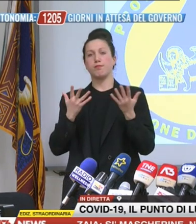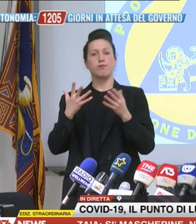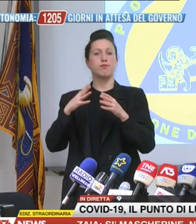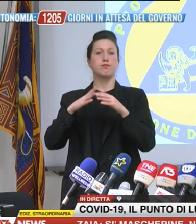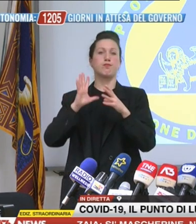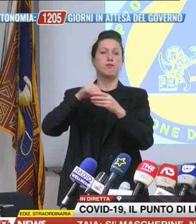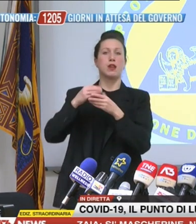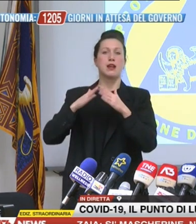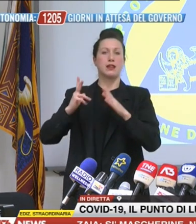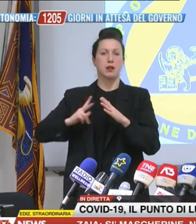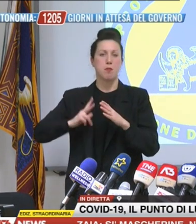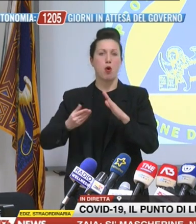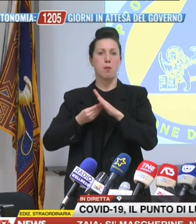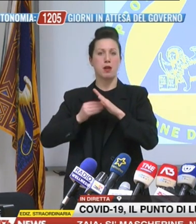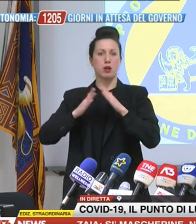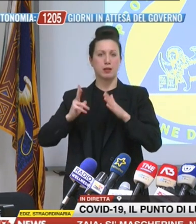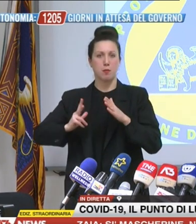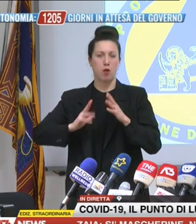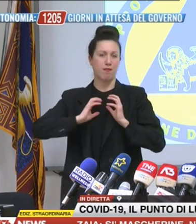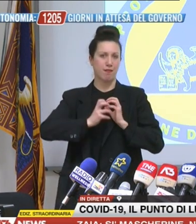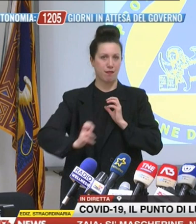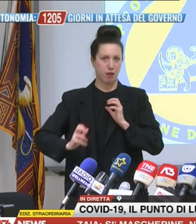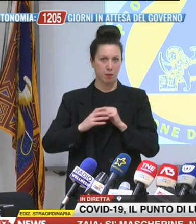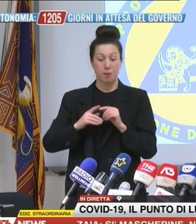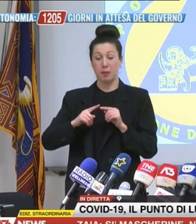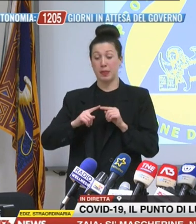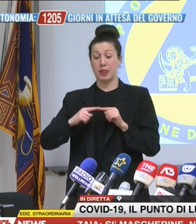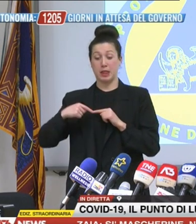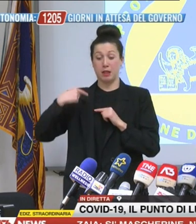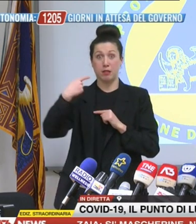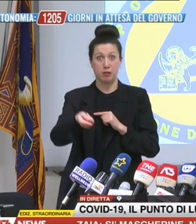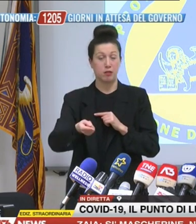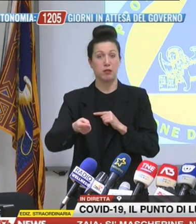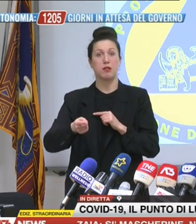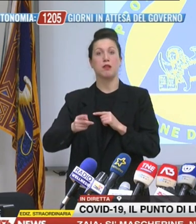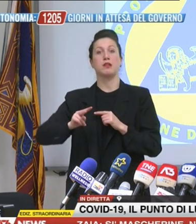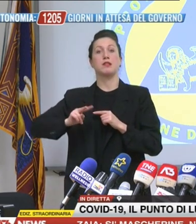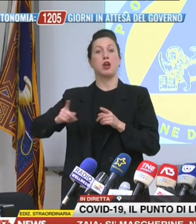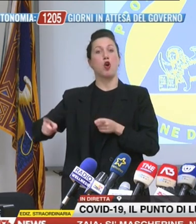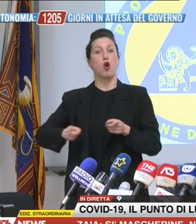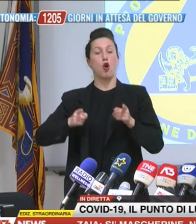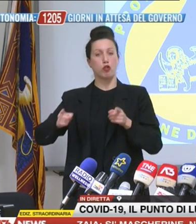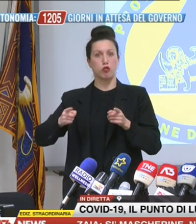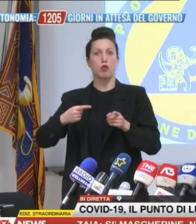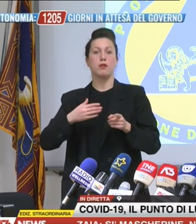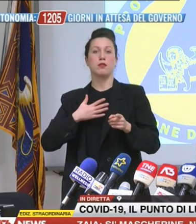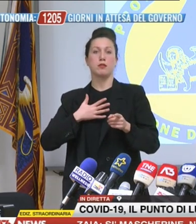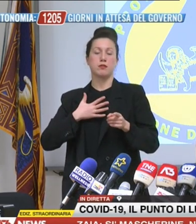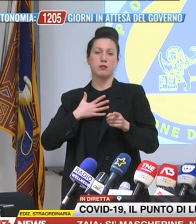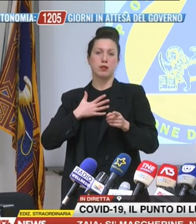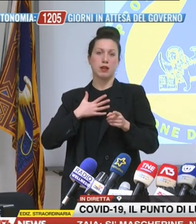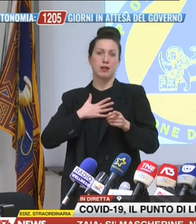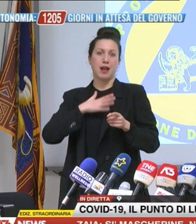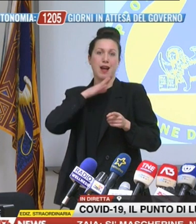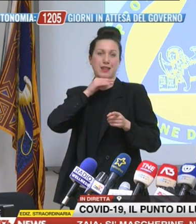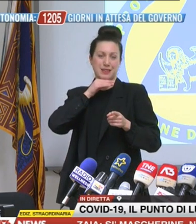prossima, quindi a lunedì prossimo, partiremo con gli over 80, quindi con la corte, vi ricordo, del 1941, poi la settimana prossima,